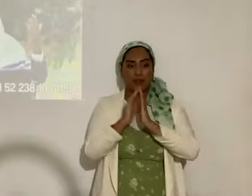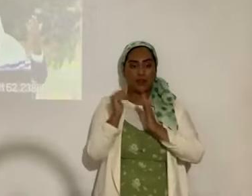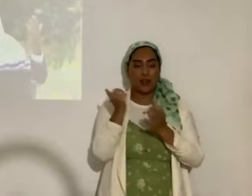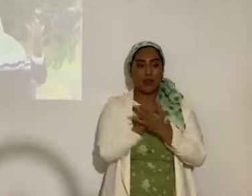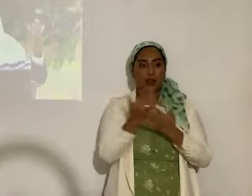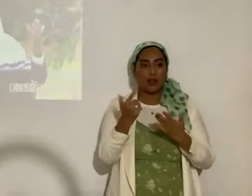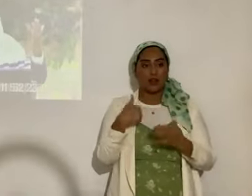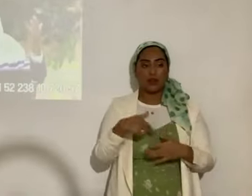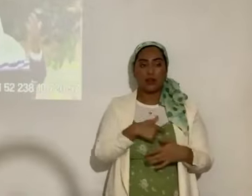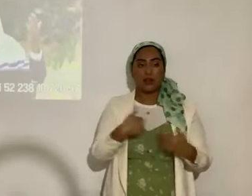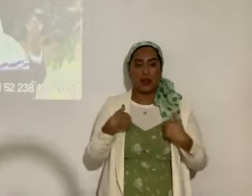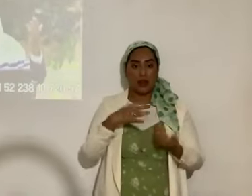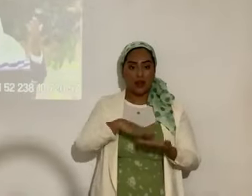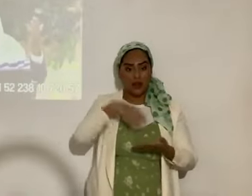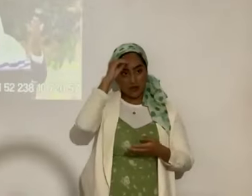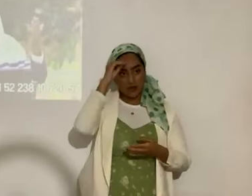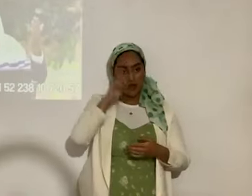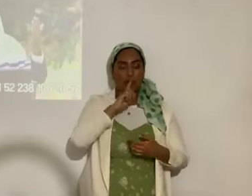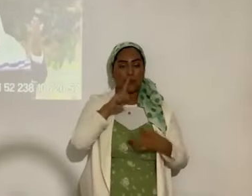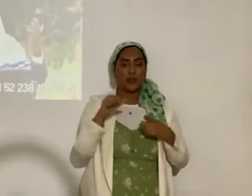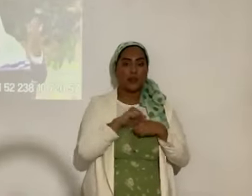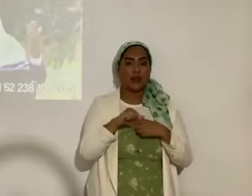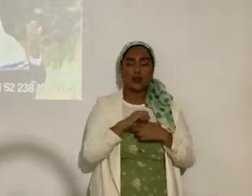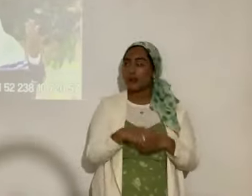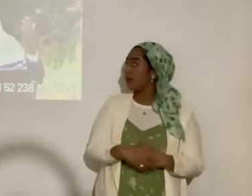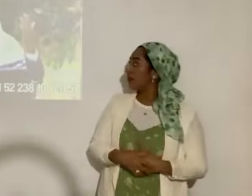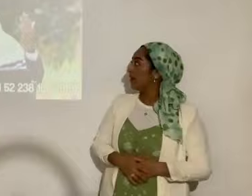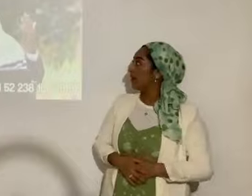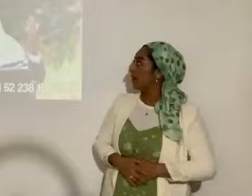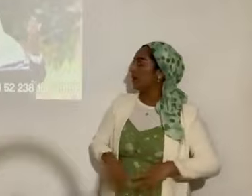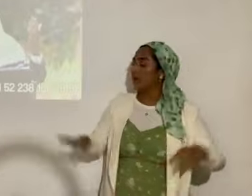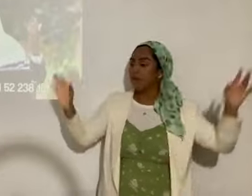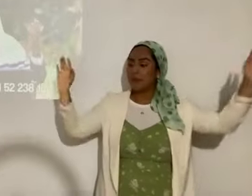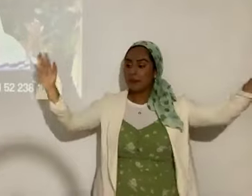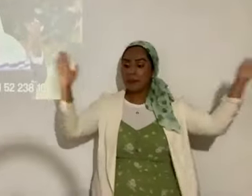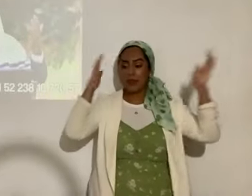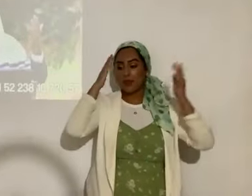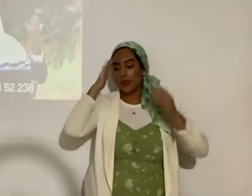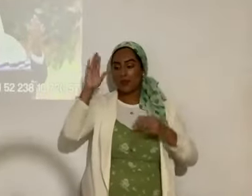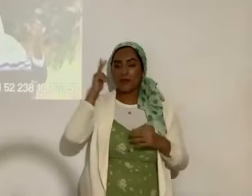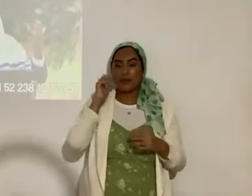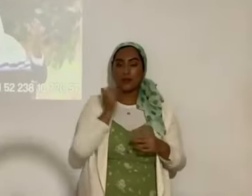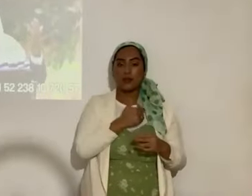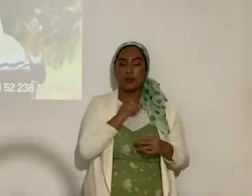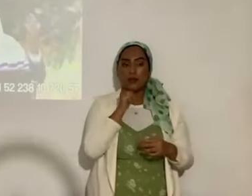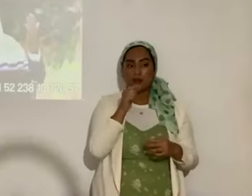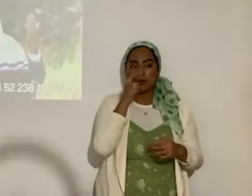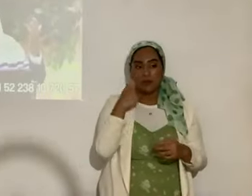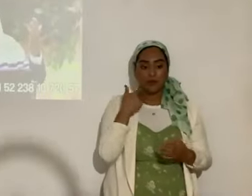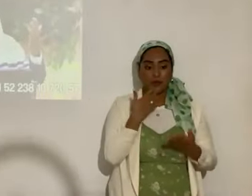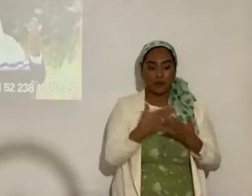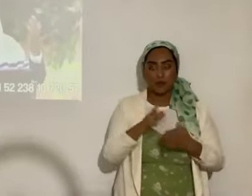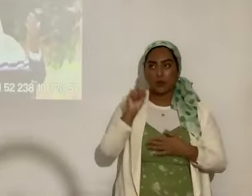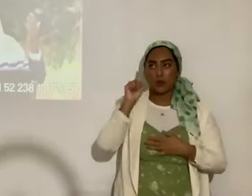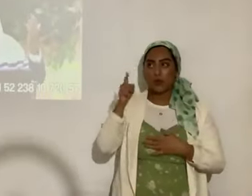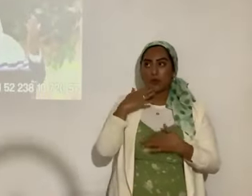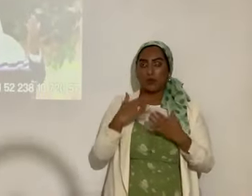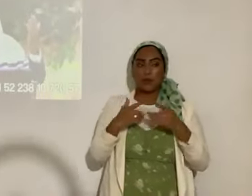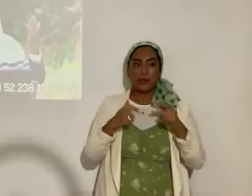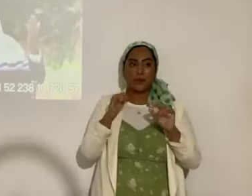que todo lo que hemos aprendido lo llevemos por obra padre Yahweh sabemos que nos escuchas no porque seamos buenos sino porque tú eres bueno